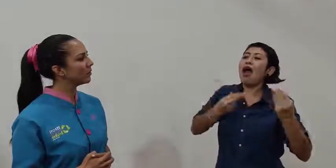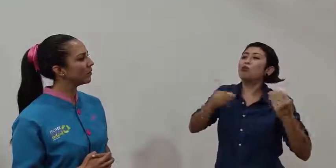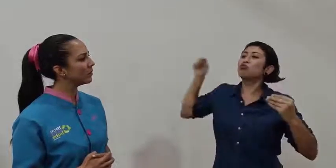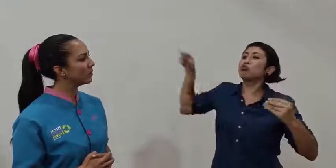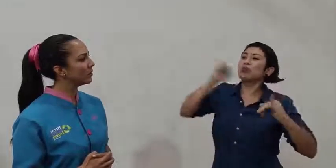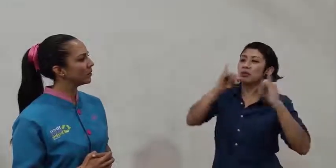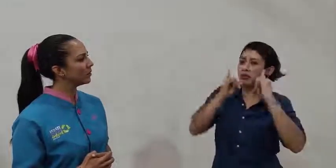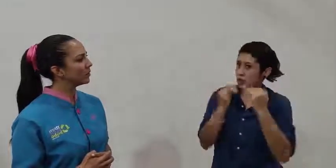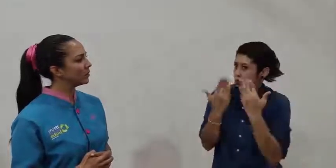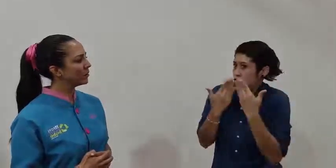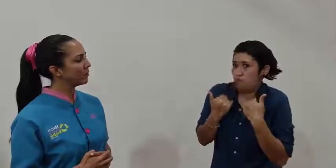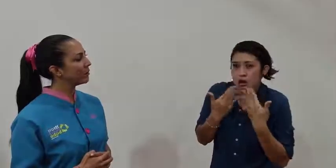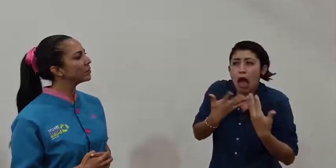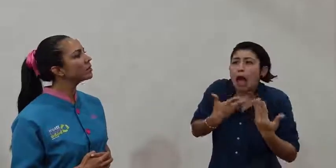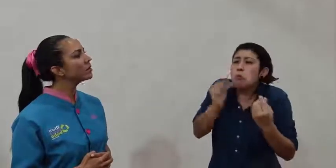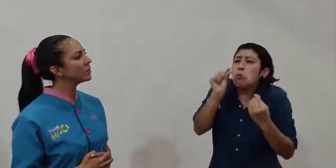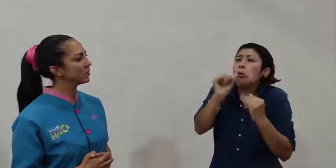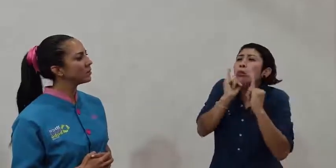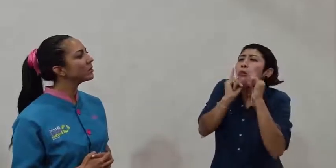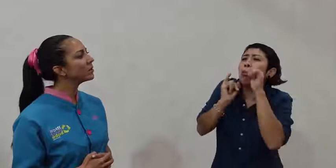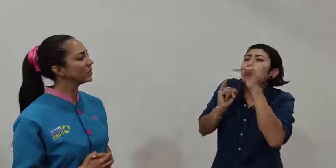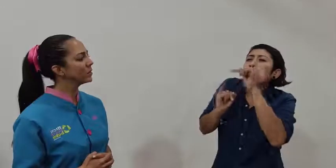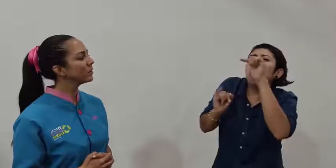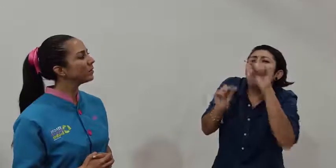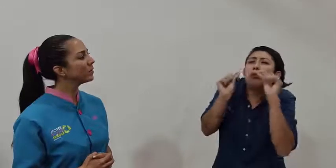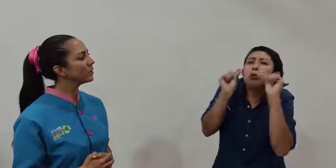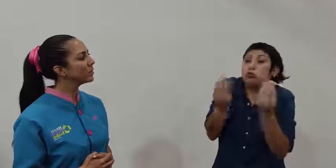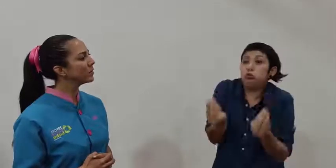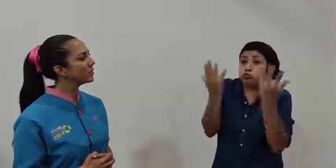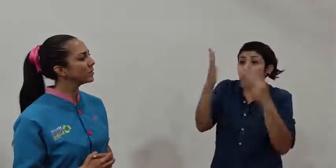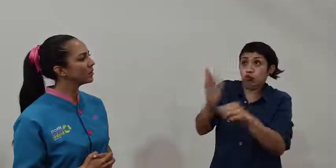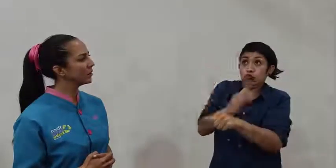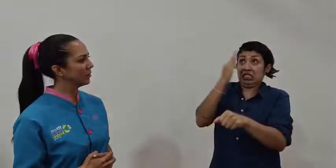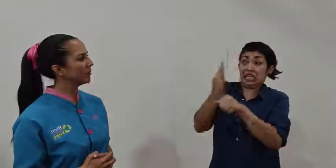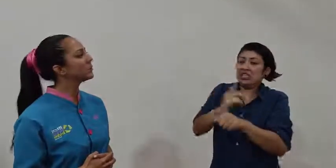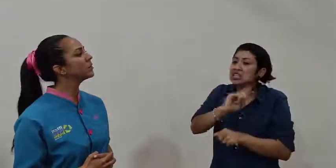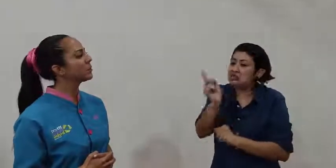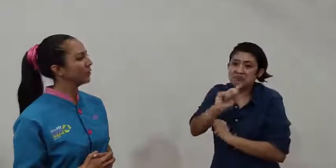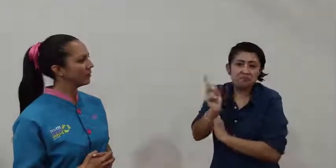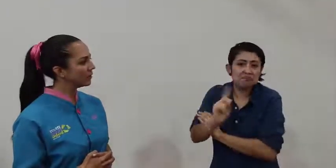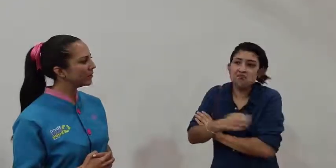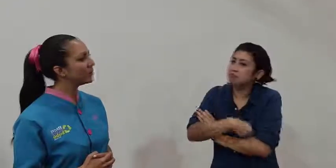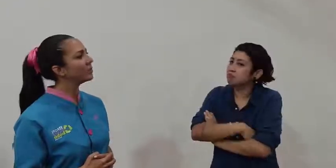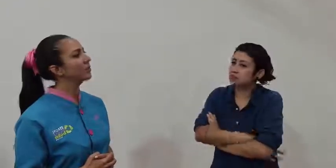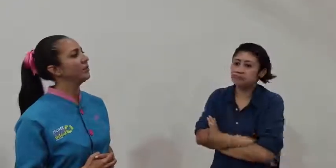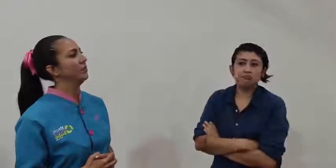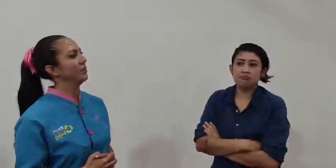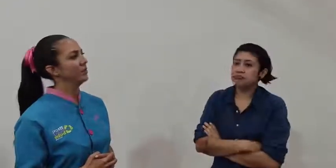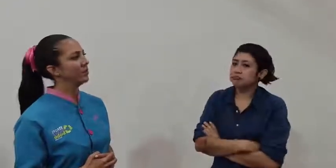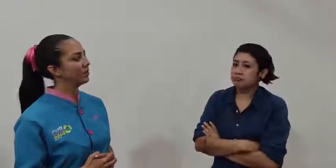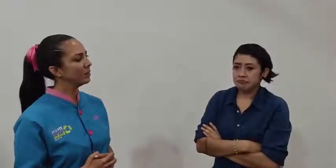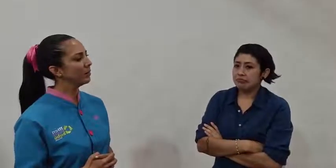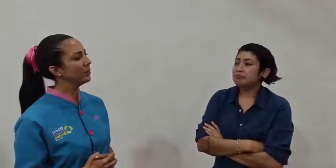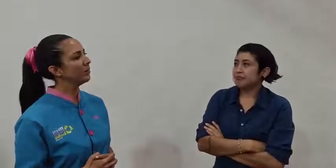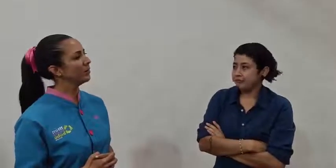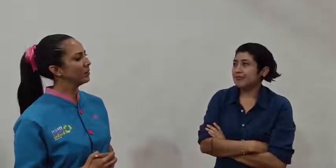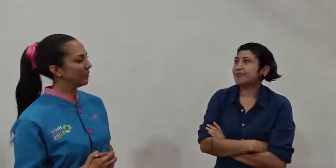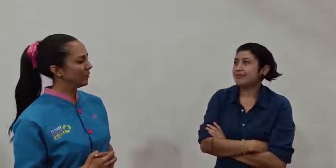lo mejor acceder a la información. En los servicios públicos no hay intérpretes, o si los hay, no son suficientes.